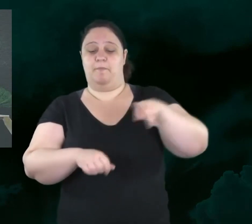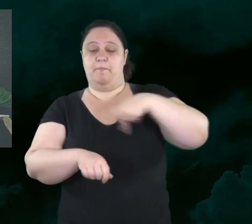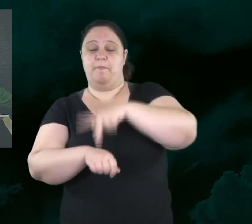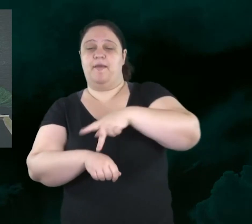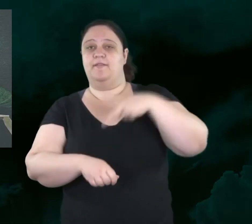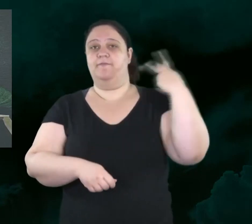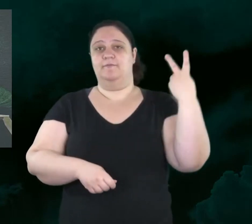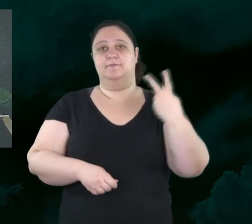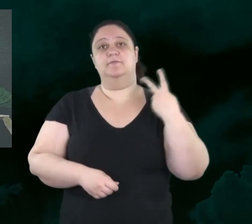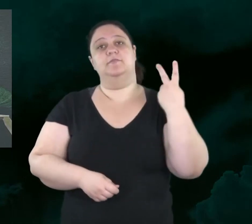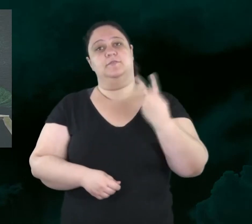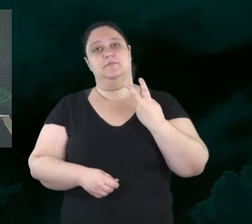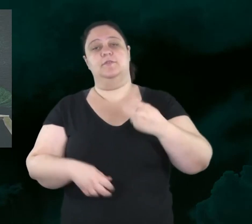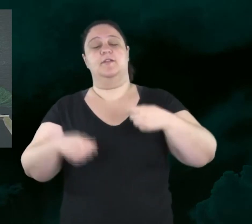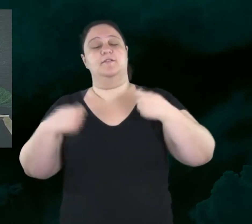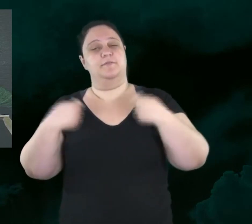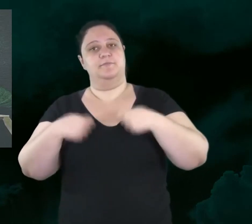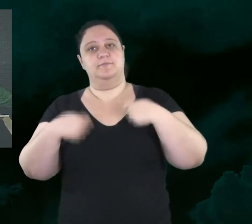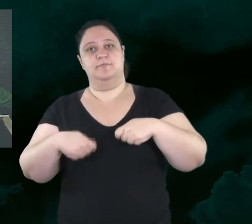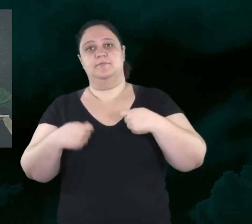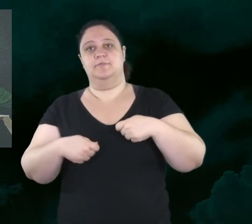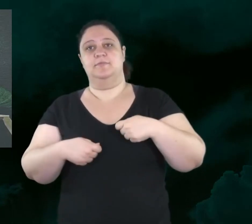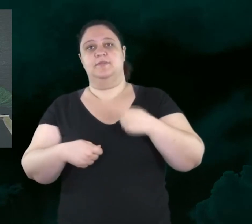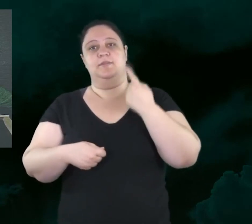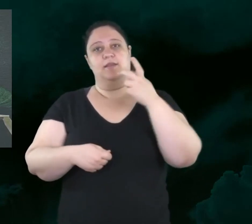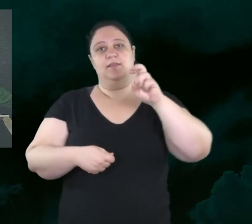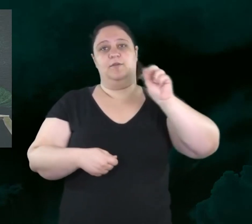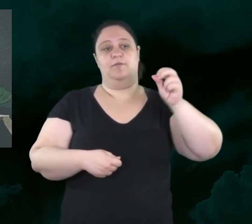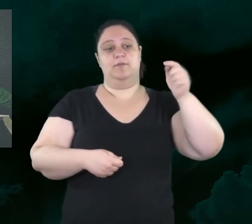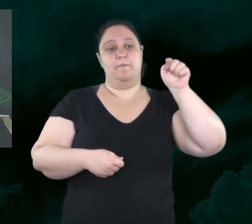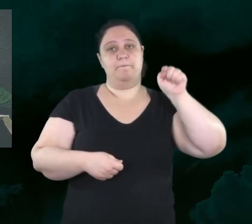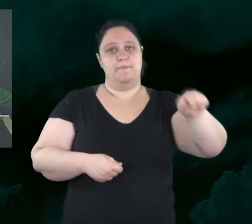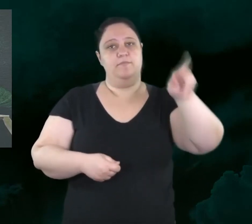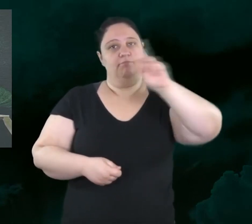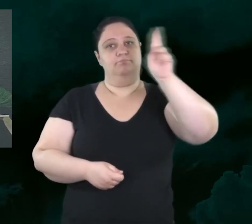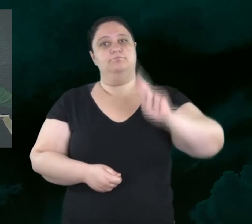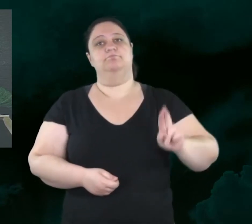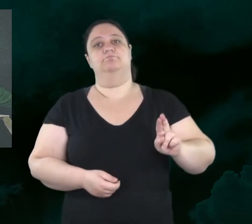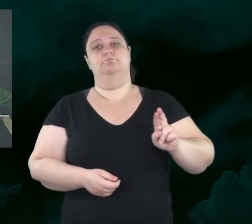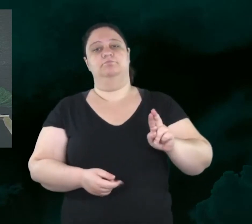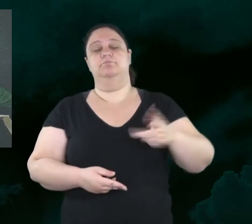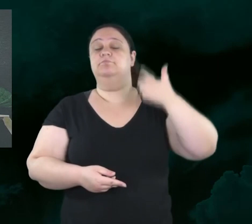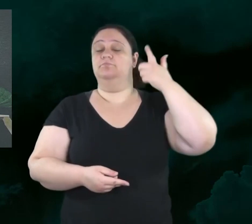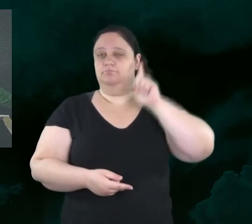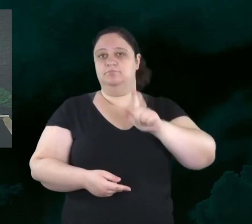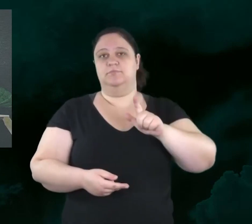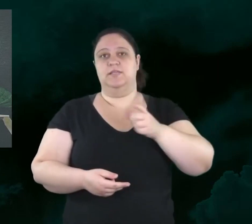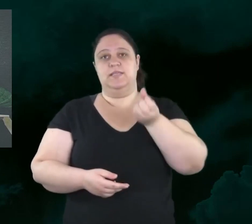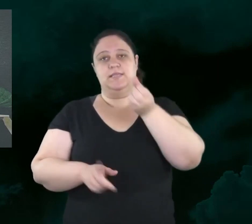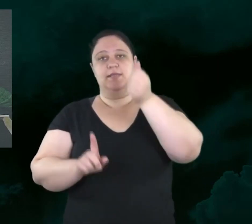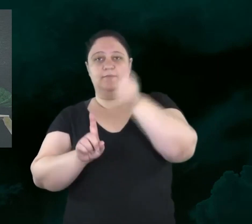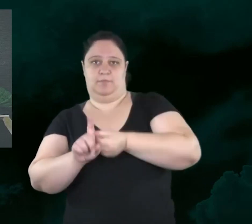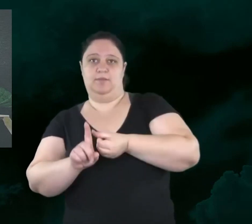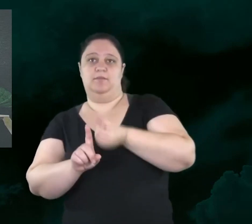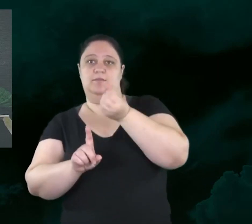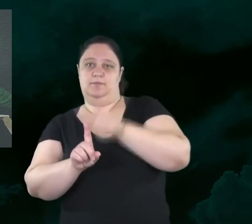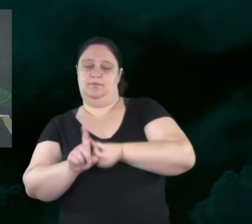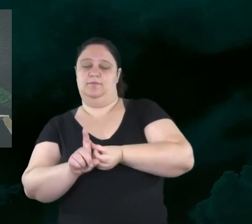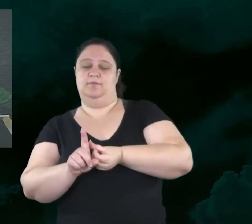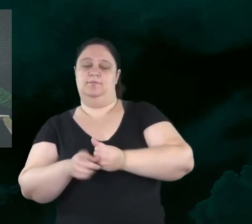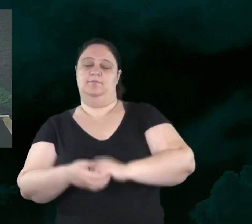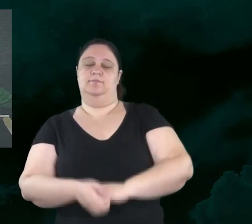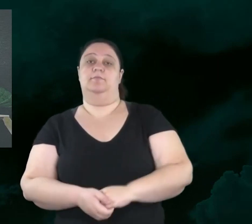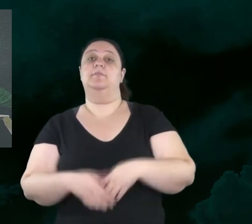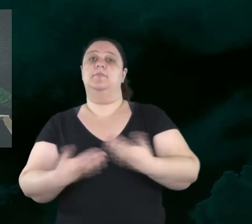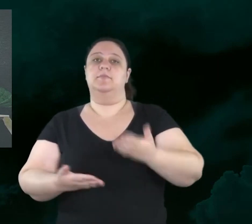precisamos completar R$150 mil para suprir esse semestre. Portanto,